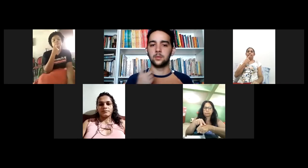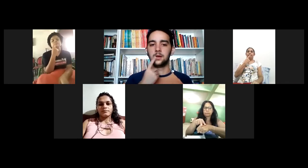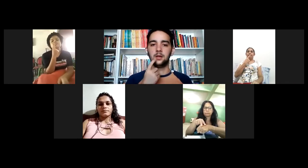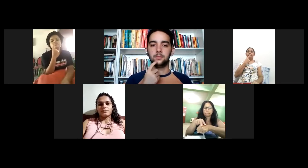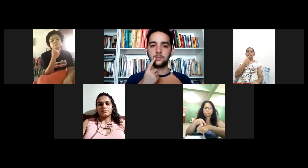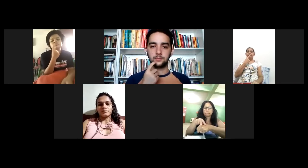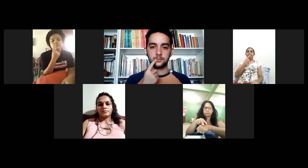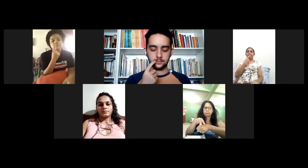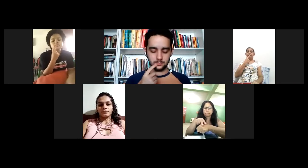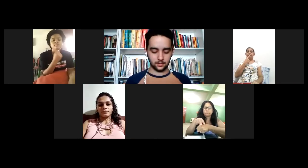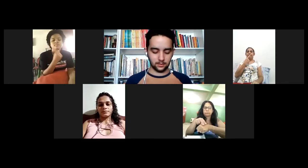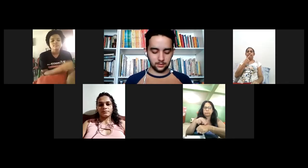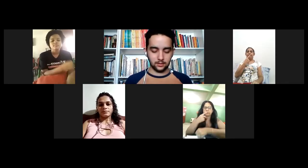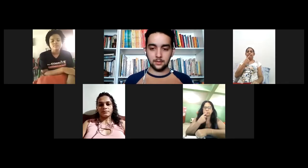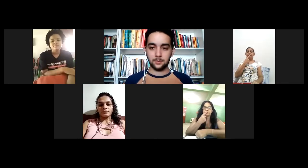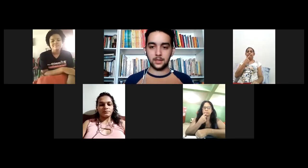vermelho,